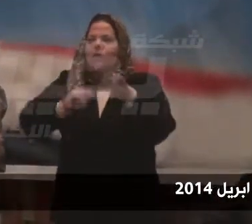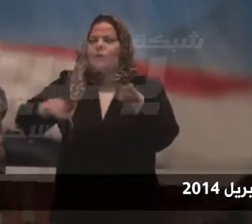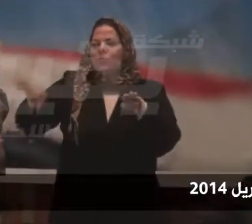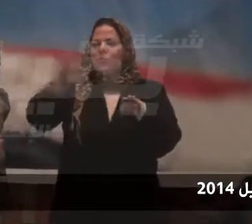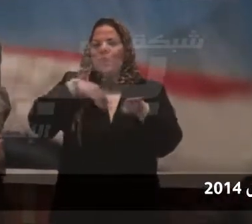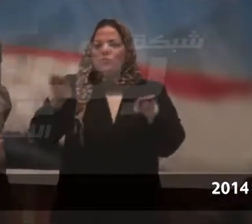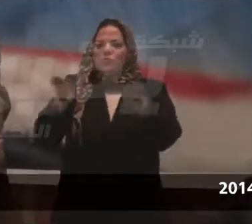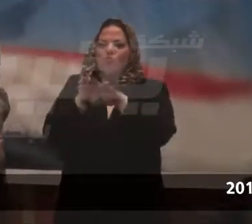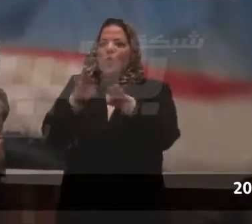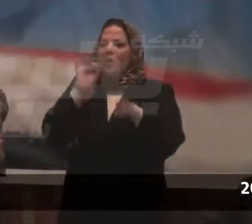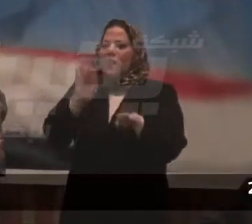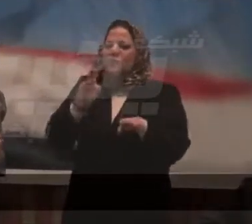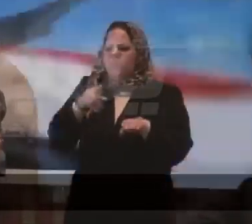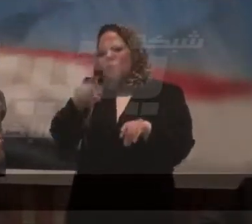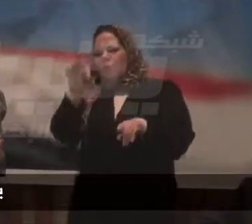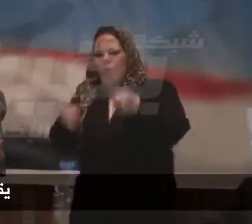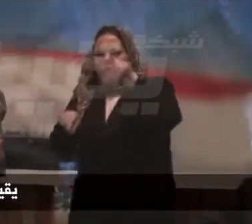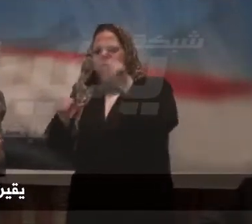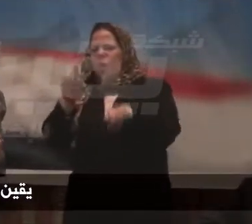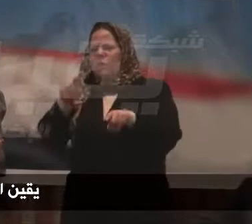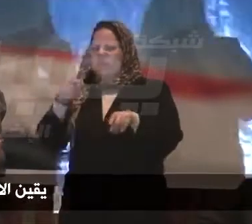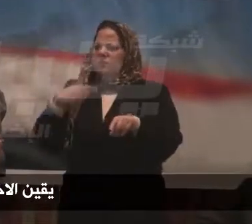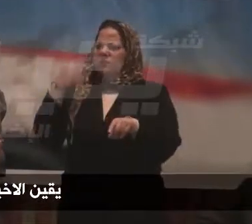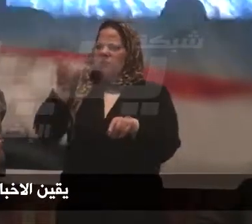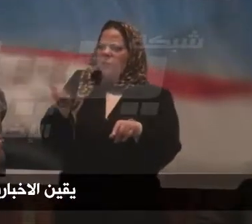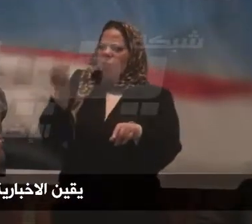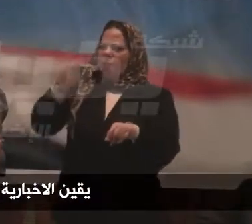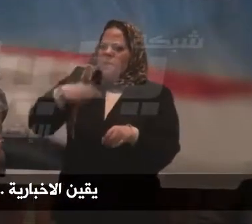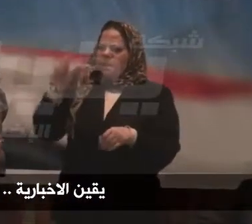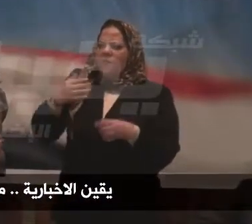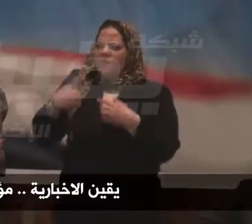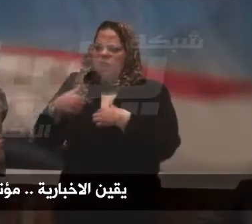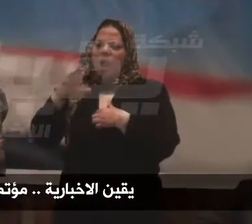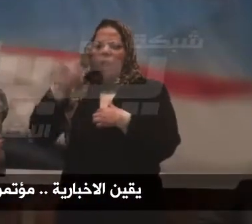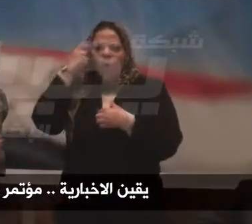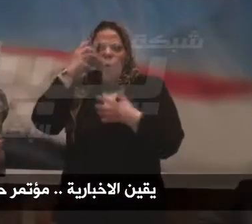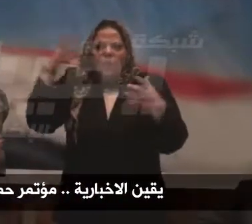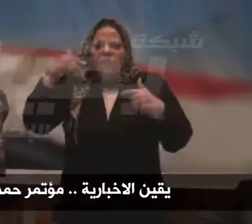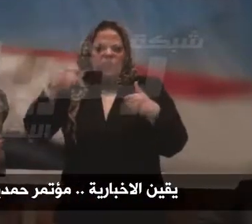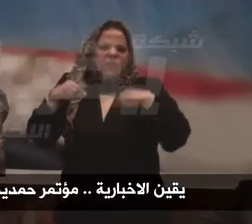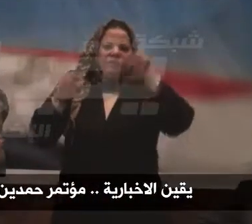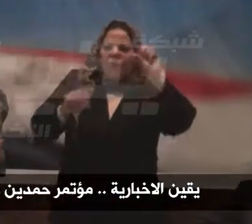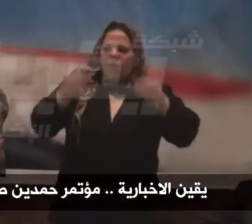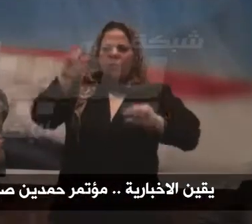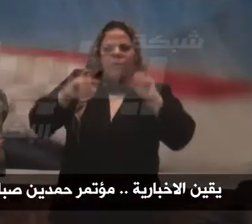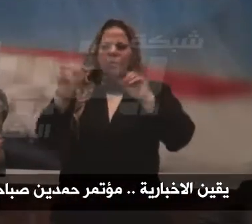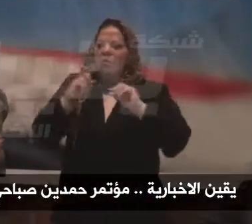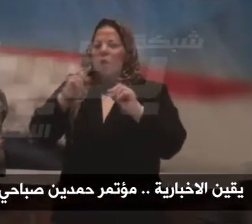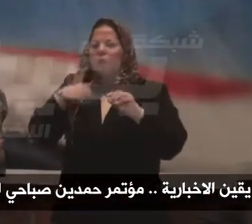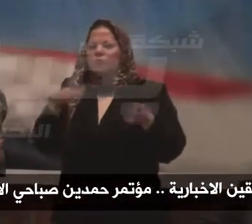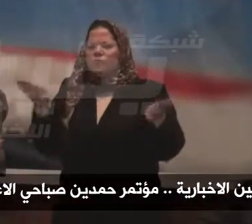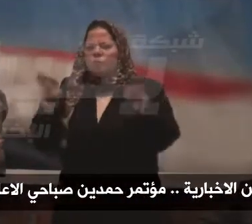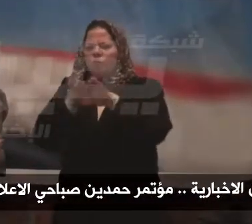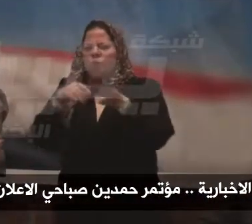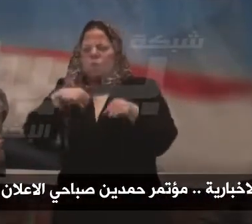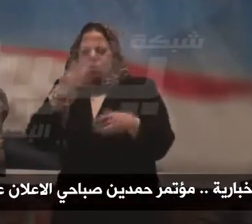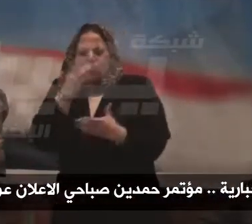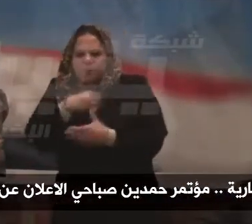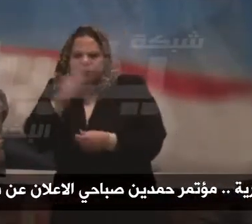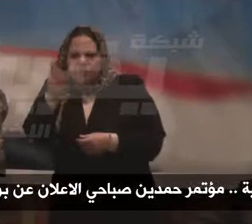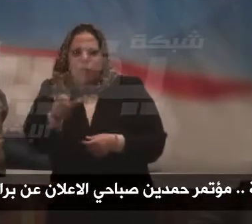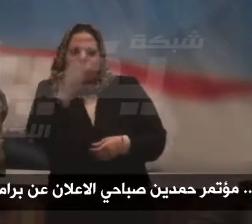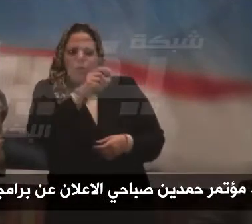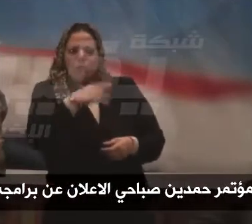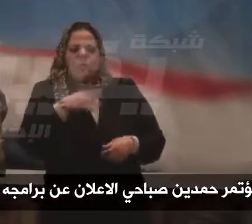المشط. لا فرق بين من هو يملك قدرات عقلية فائقة أو متوسطة، ولا فرق بين من